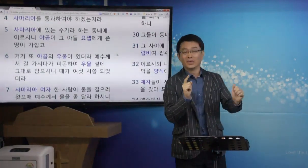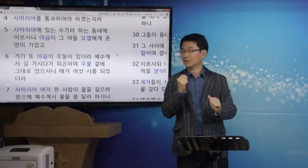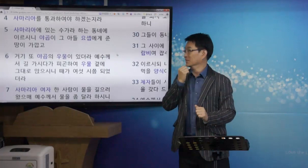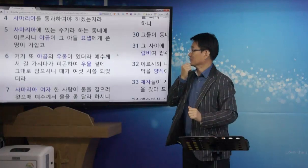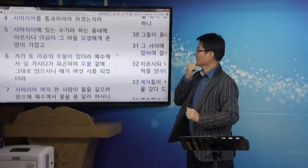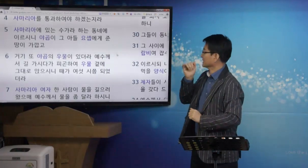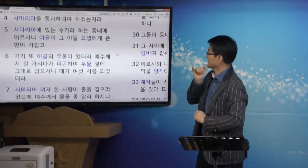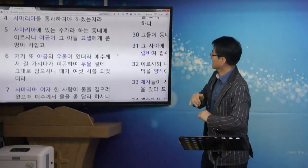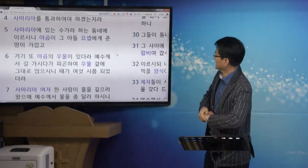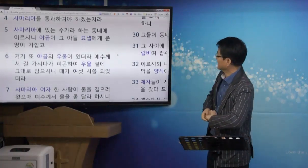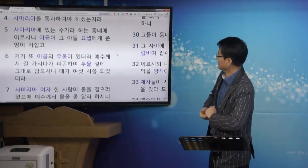그때 말을 걸기에